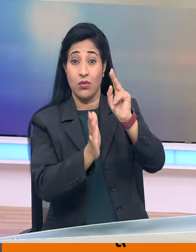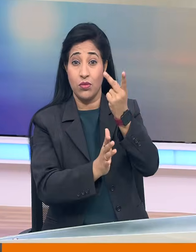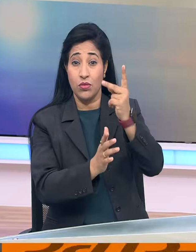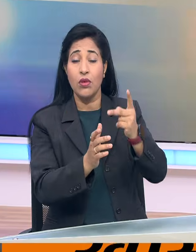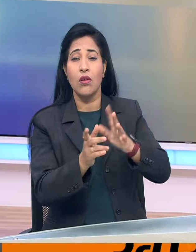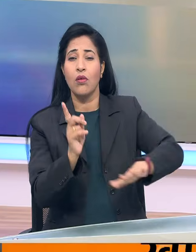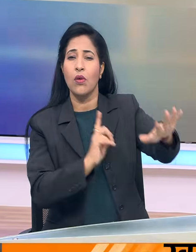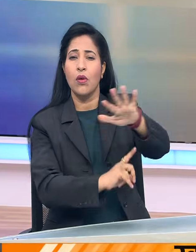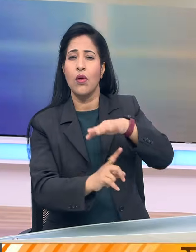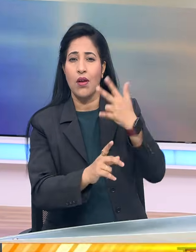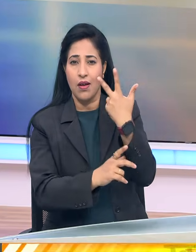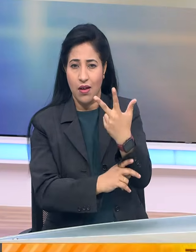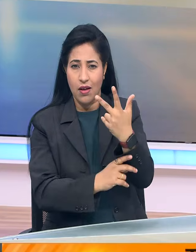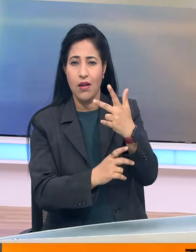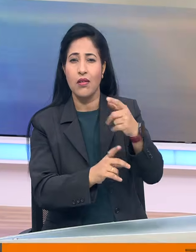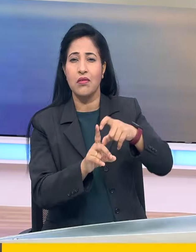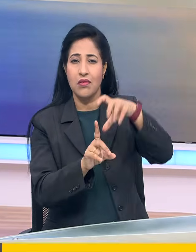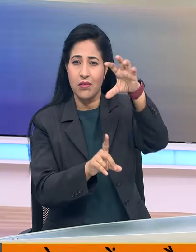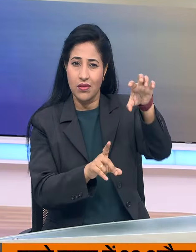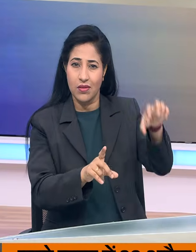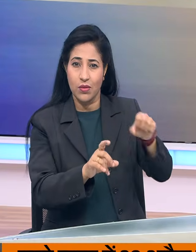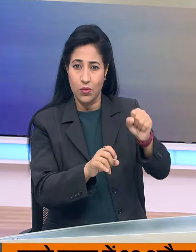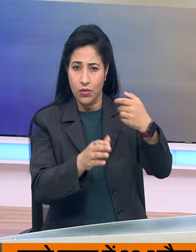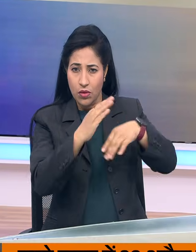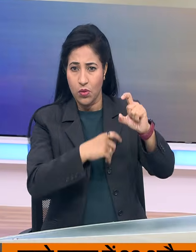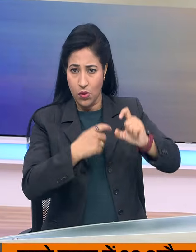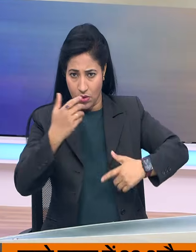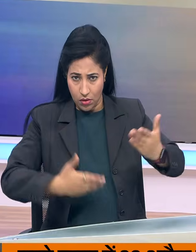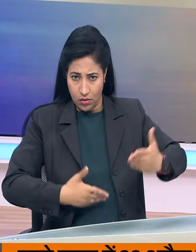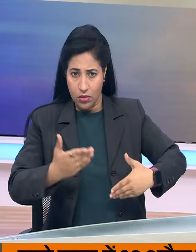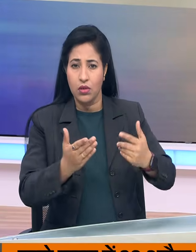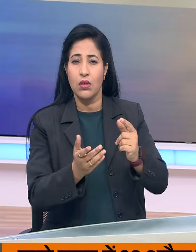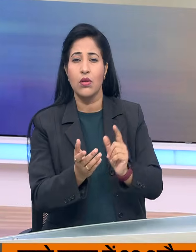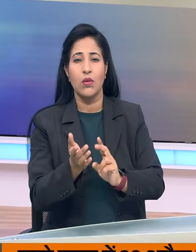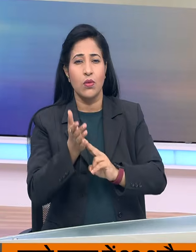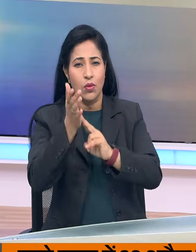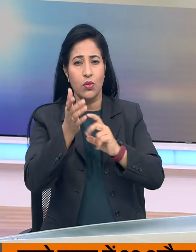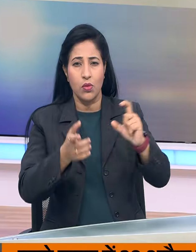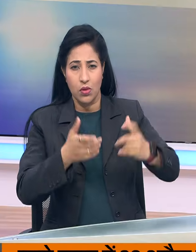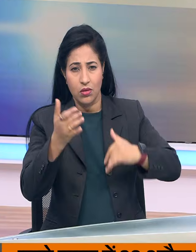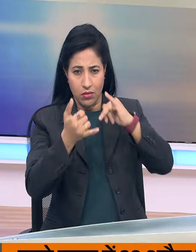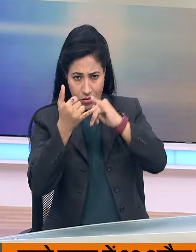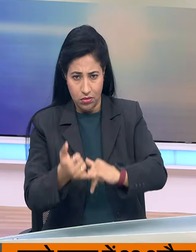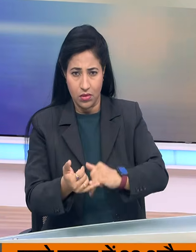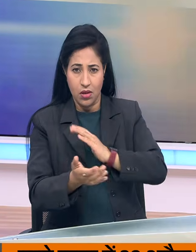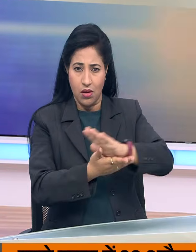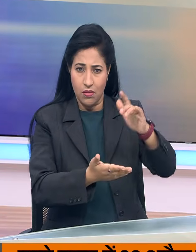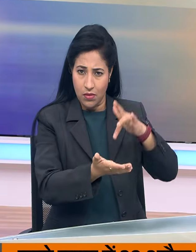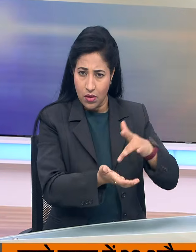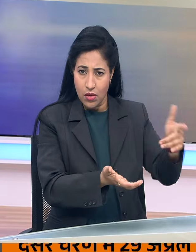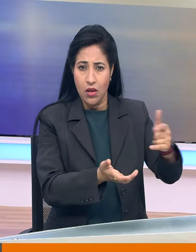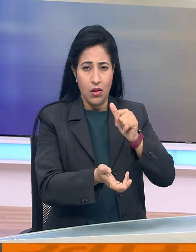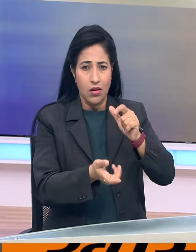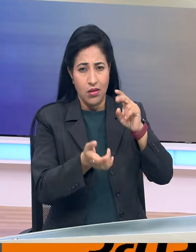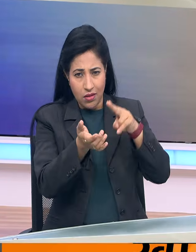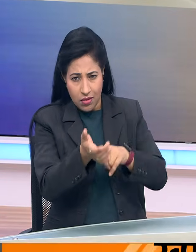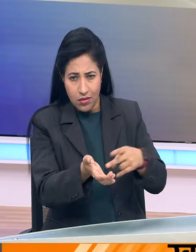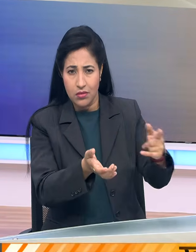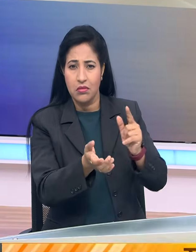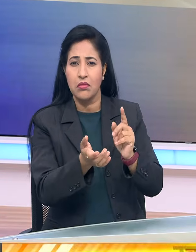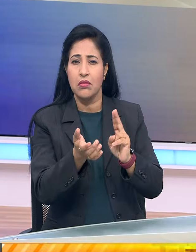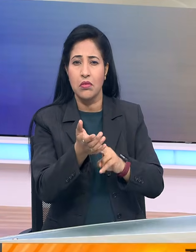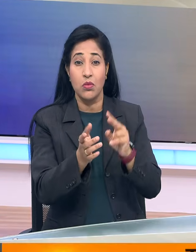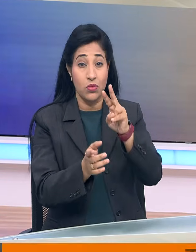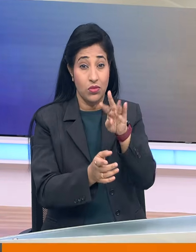क्षेत्र 8 चुनावी जिलों में आते हैं, जिनमें कोलकाता उत्तर, कोलकाता दक्षिण, हावड़ा, नदिया, उत्तर